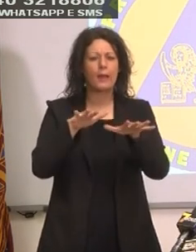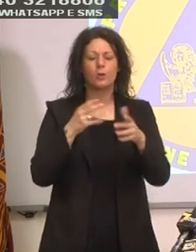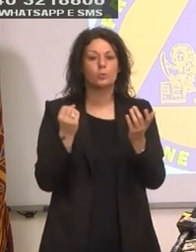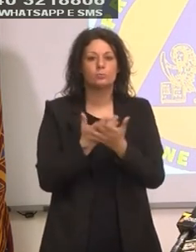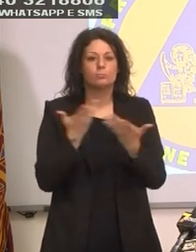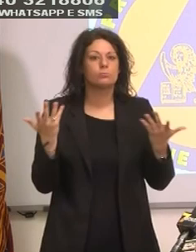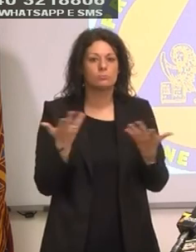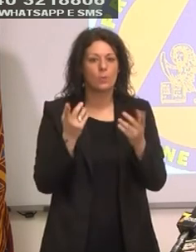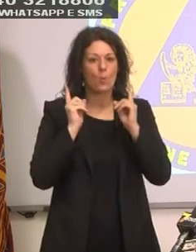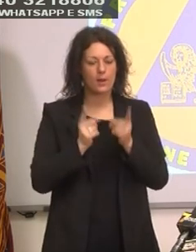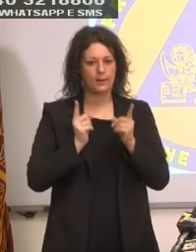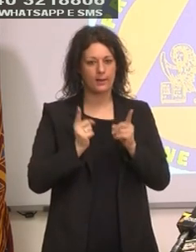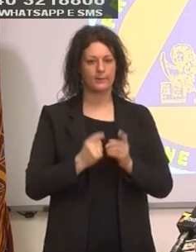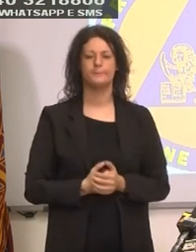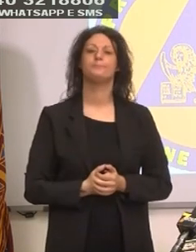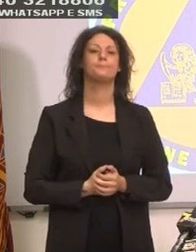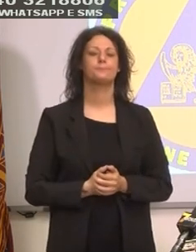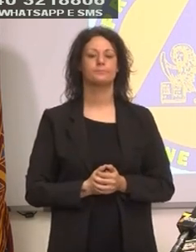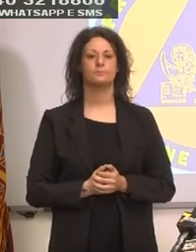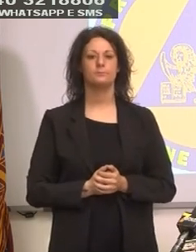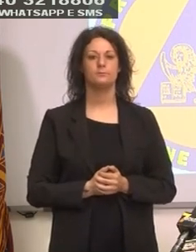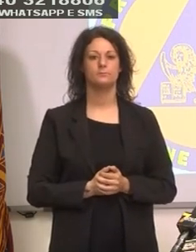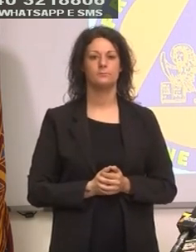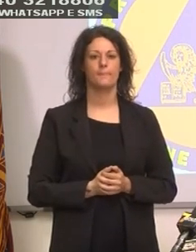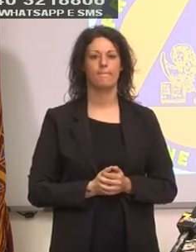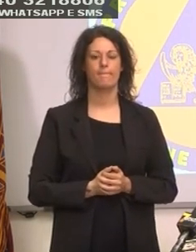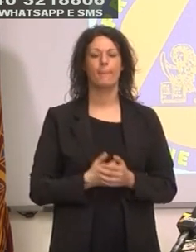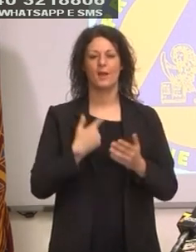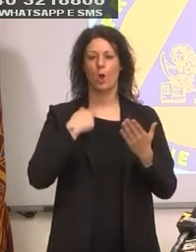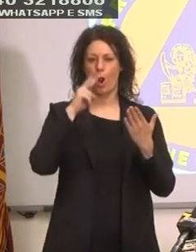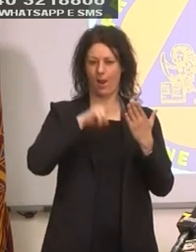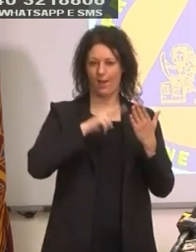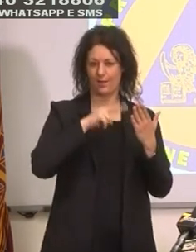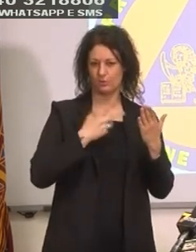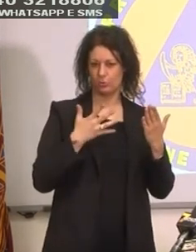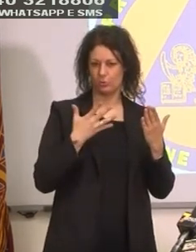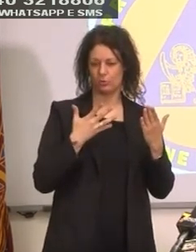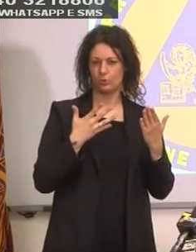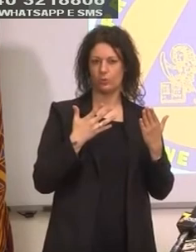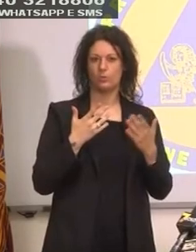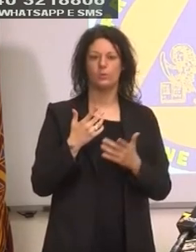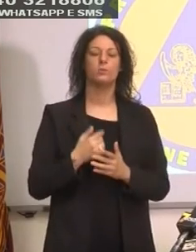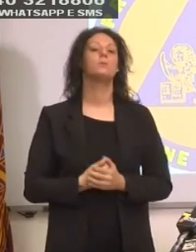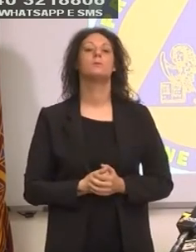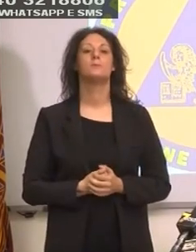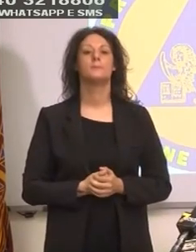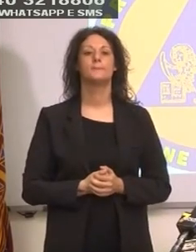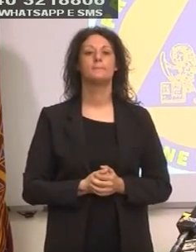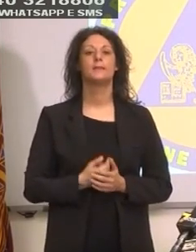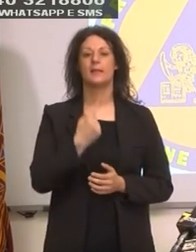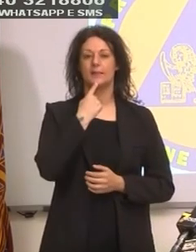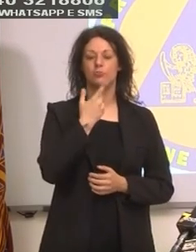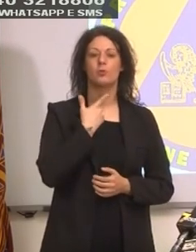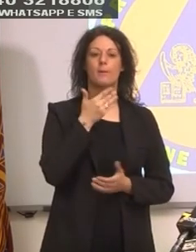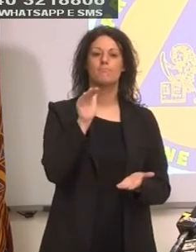ci sono poi dei contatti, ho letto la relazione, quella micro relazione che per adesso abbiamo, che sono due cartelle, si parla di un